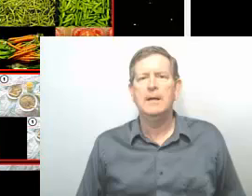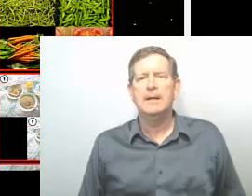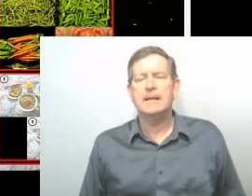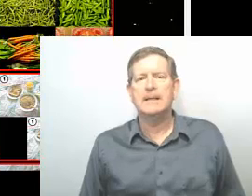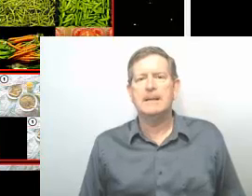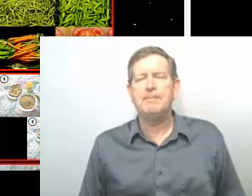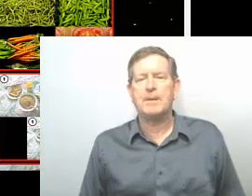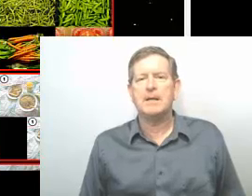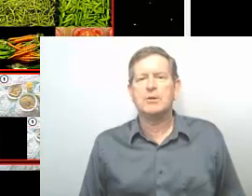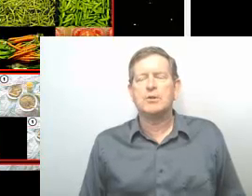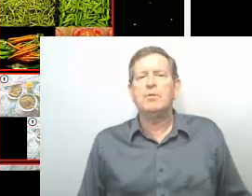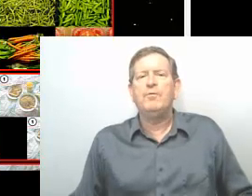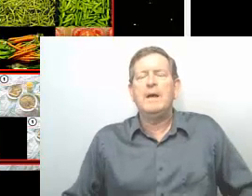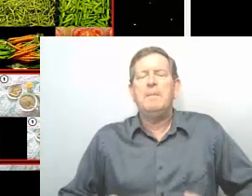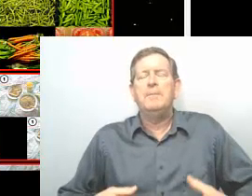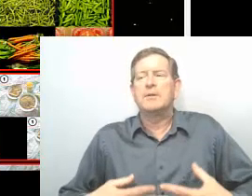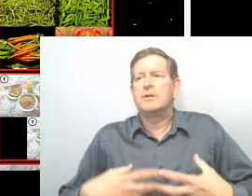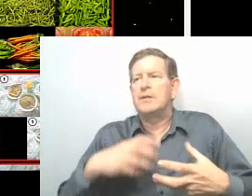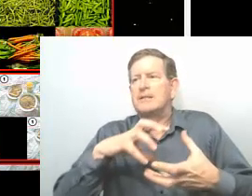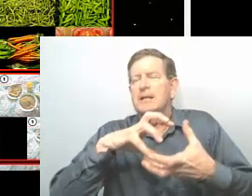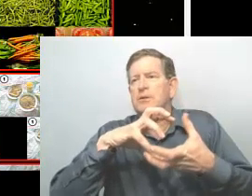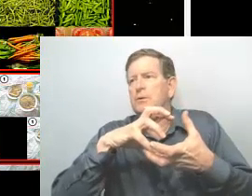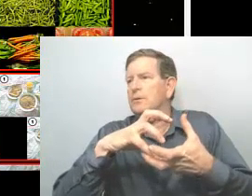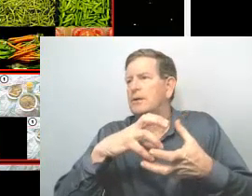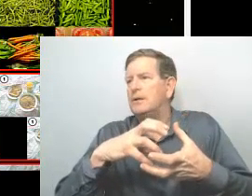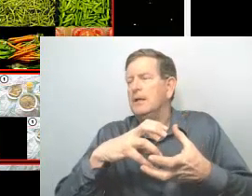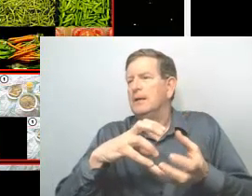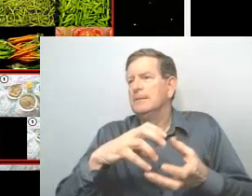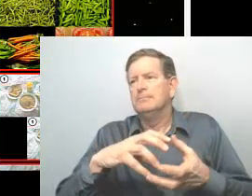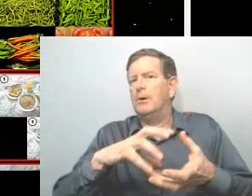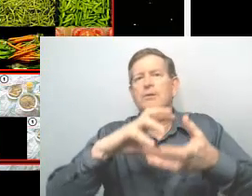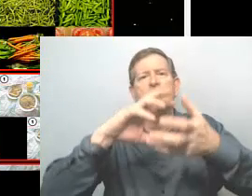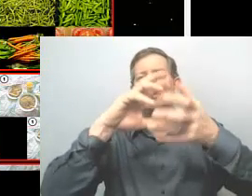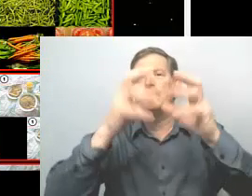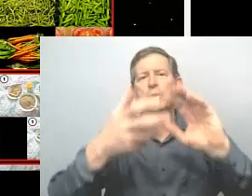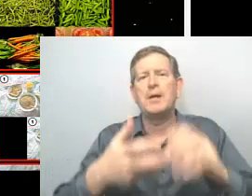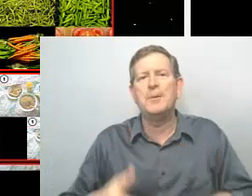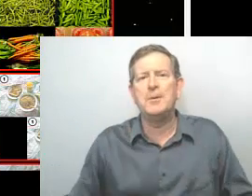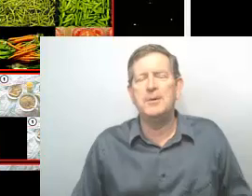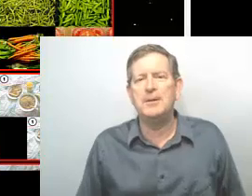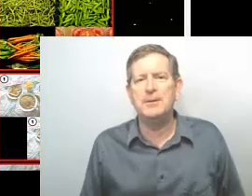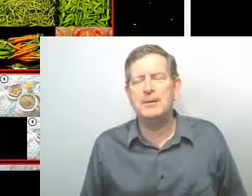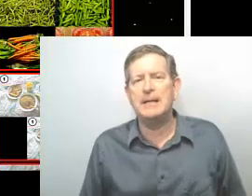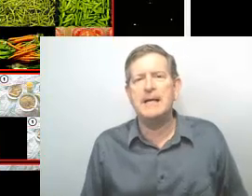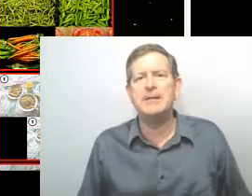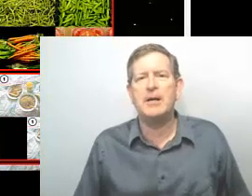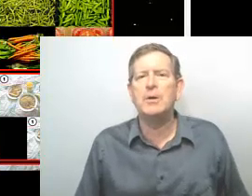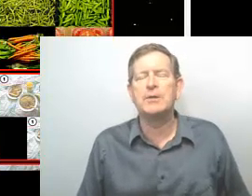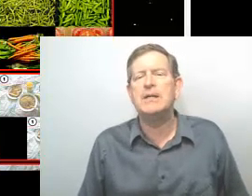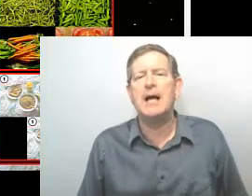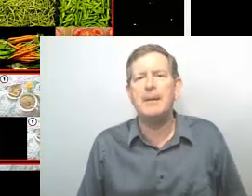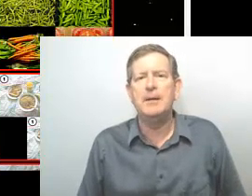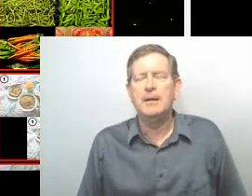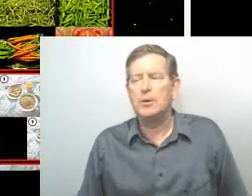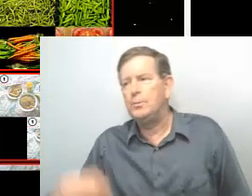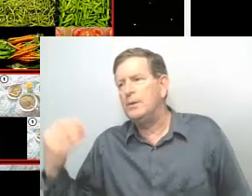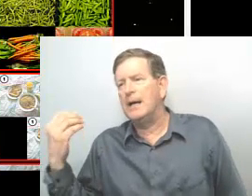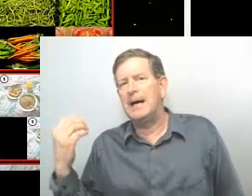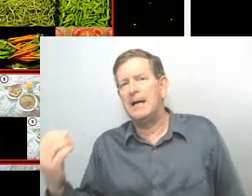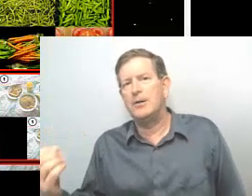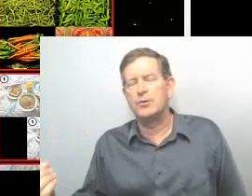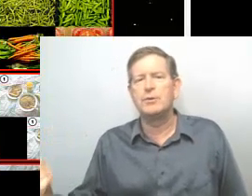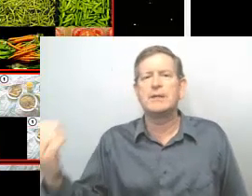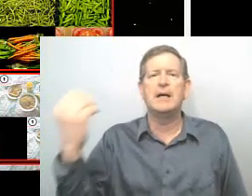exemple, se fait, ça se, bon, ça change totalement la dernière syllabe